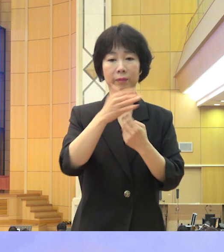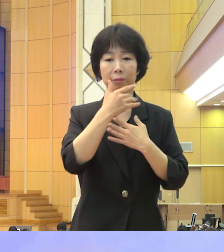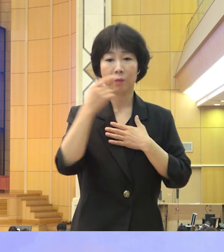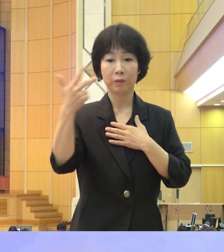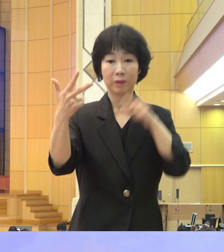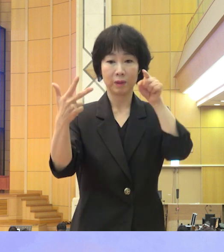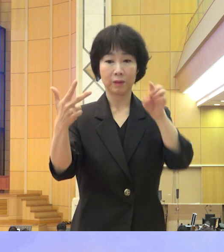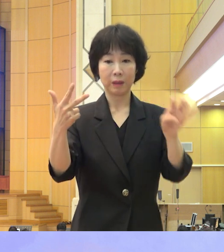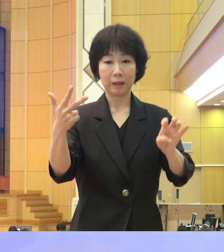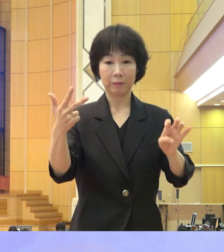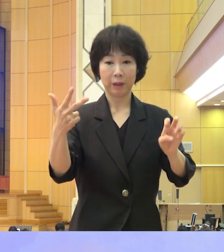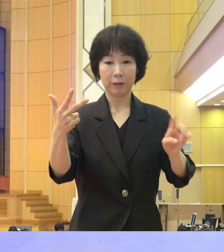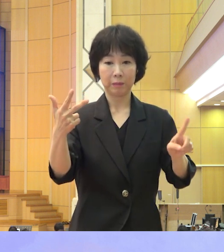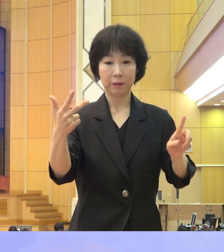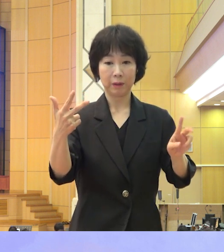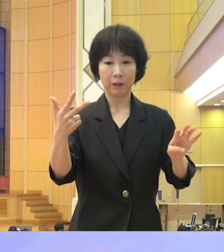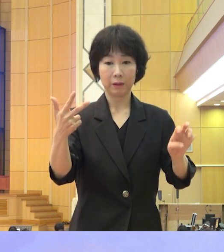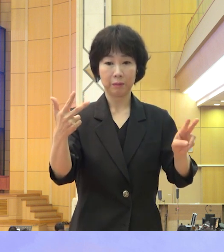요한복음 7장